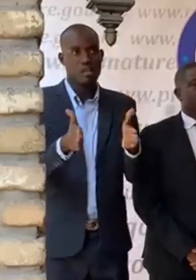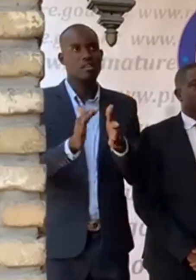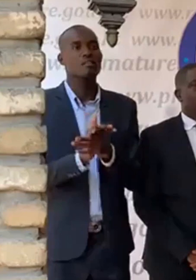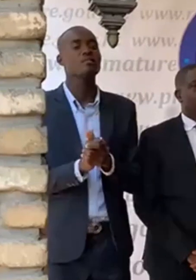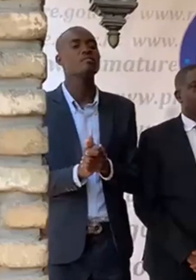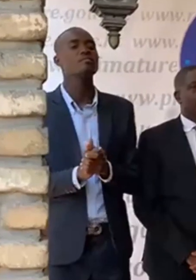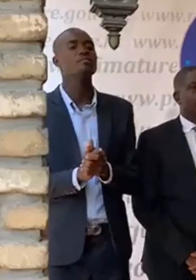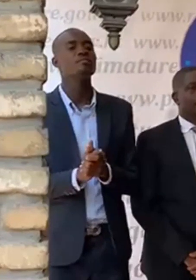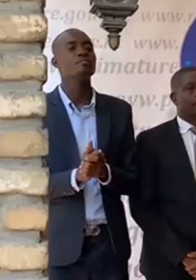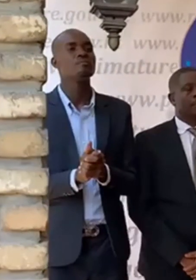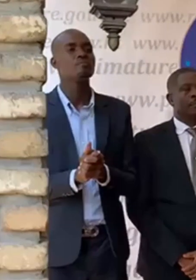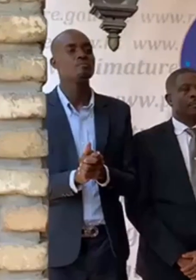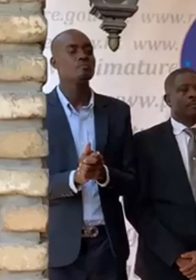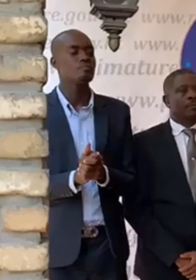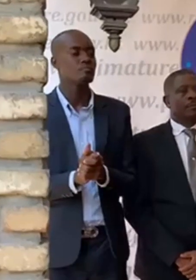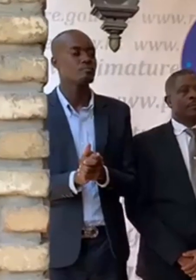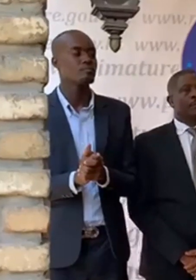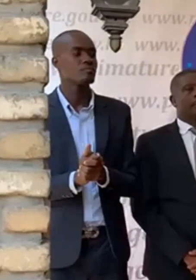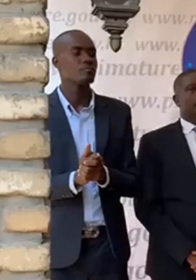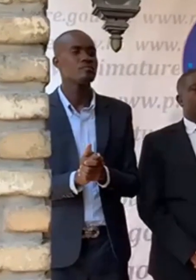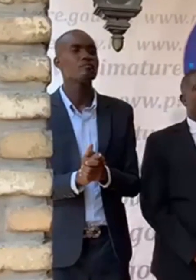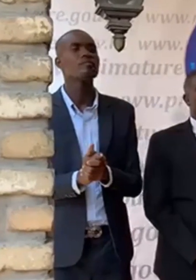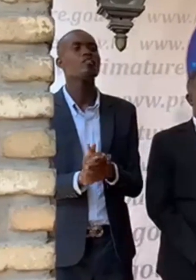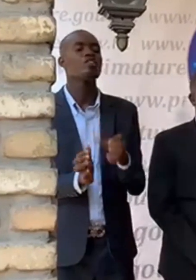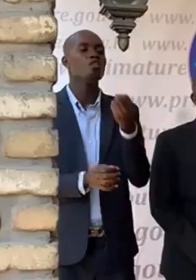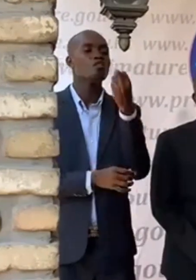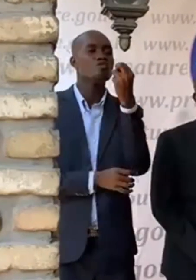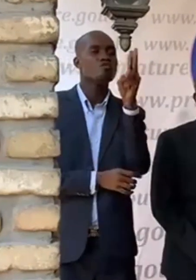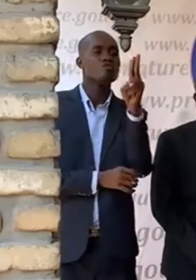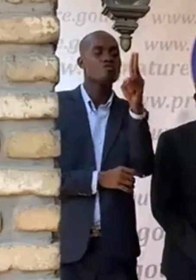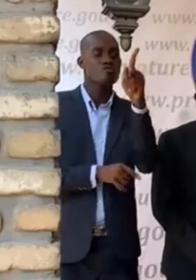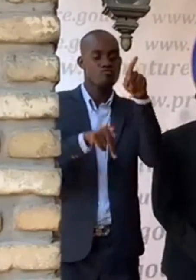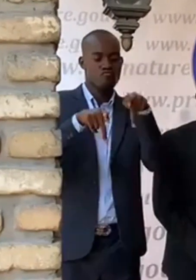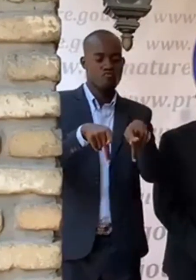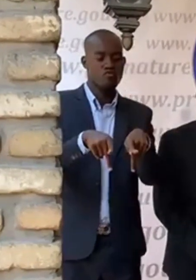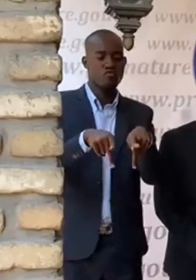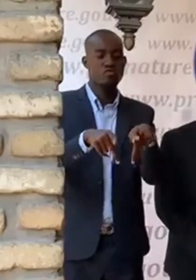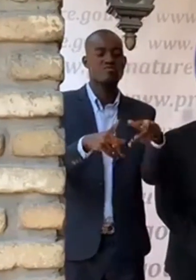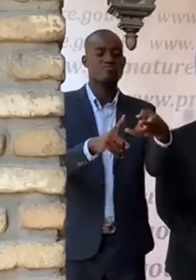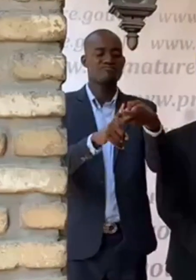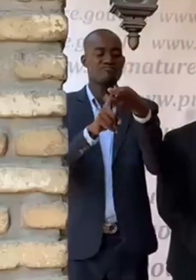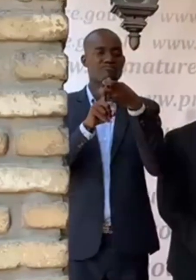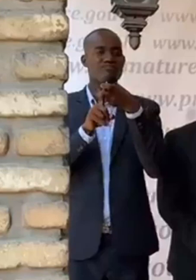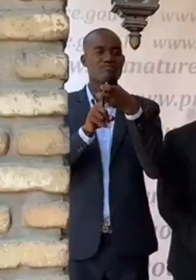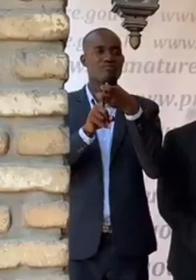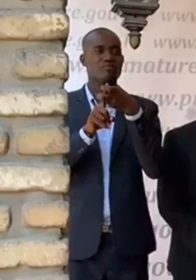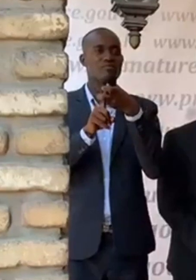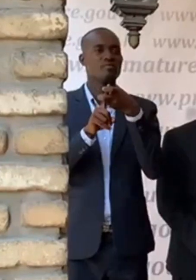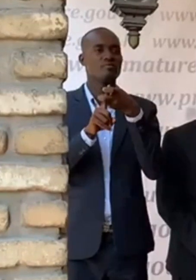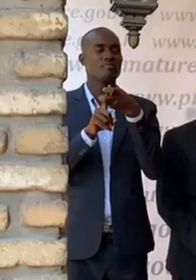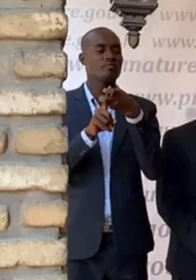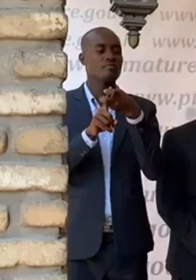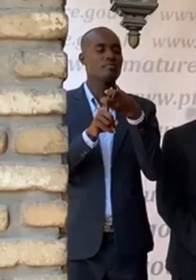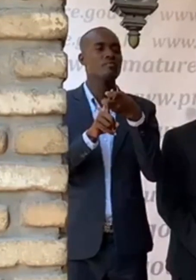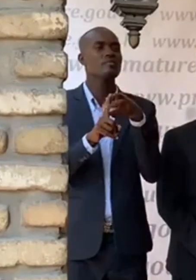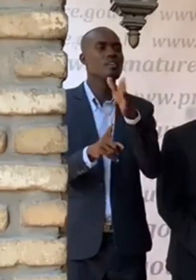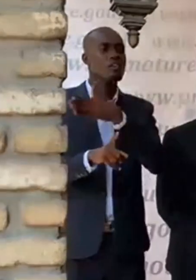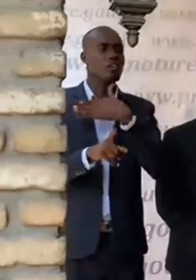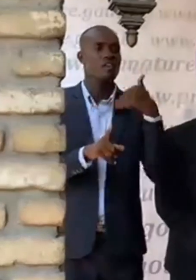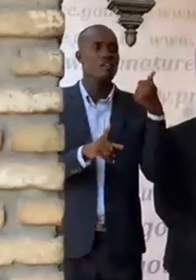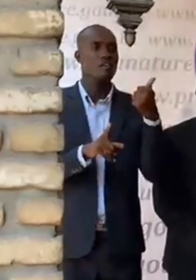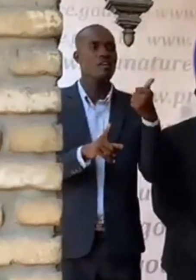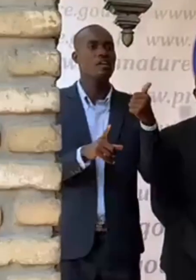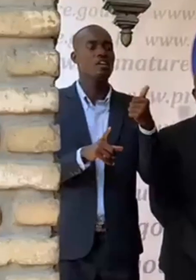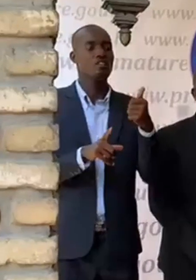moun a posé nous et tout nan tweet PM Joutlan, président Jovenel Moïse tout lui-même pas prend temps pour